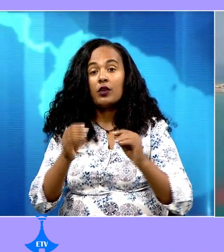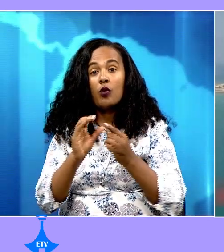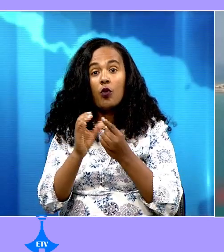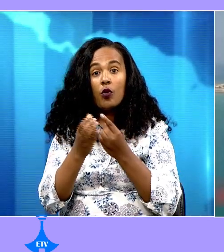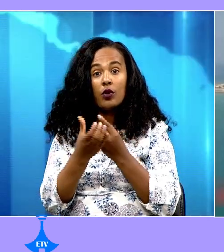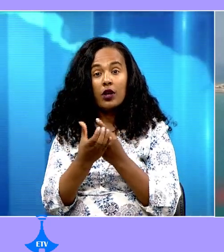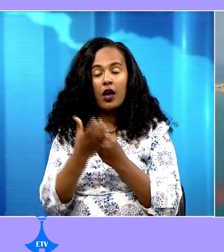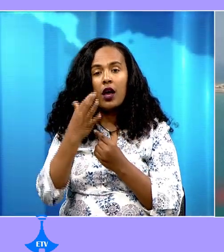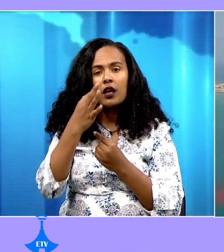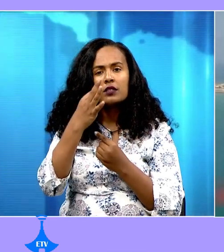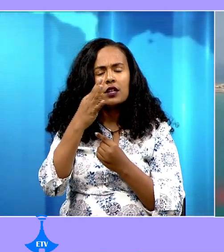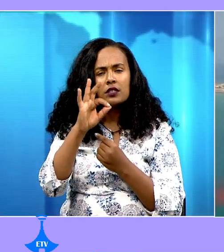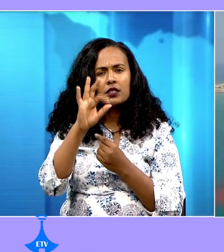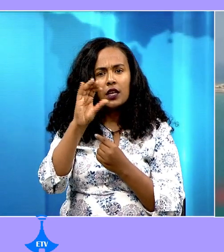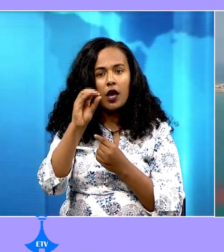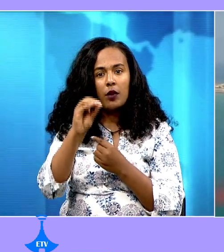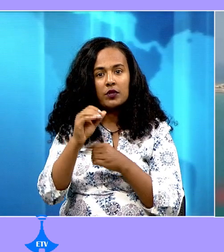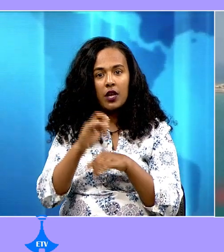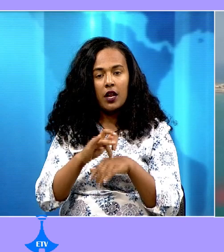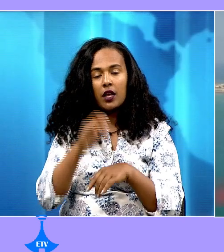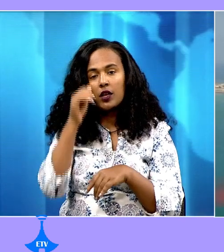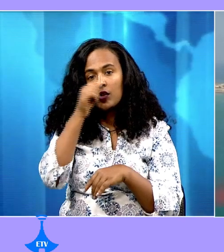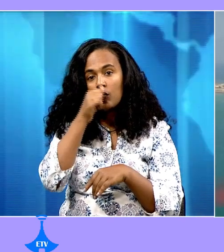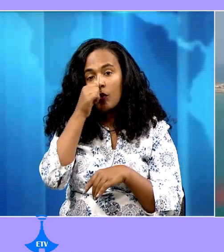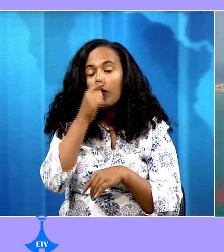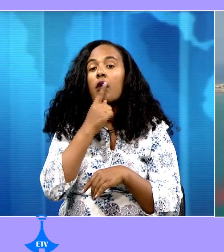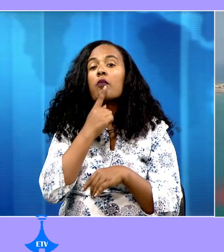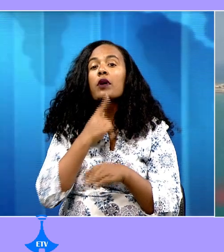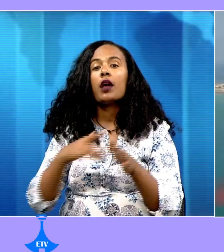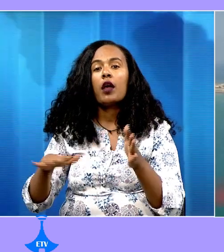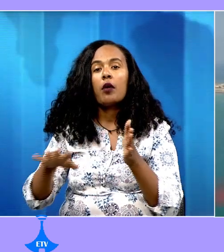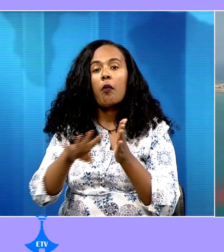ሪዞሉሽን 1950 ላይ ኢትዮጵያ በቀይ ባህር ላይ